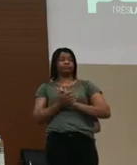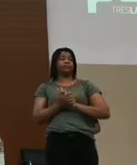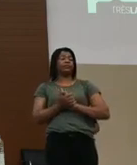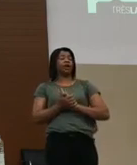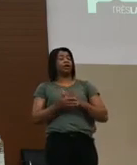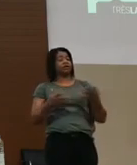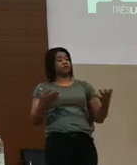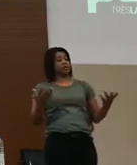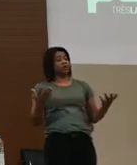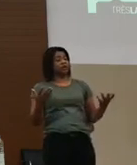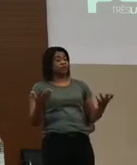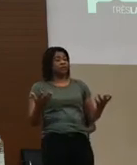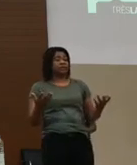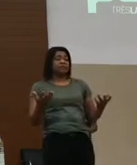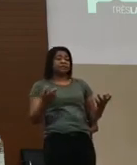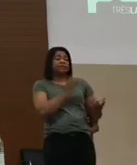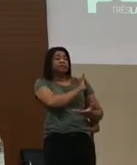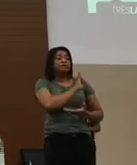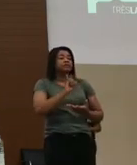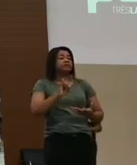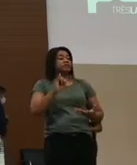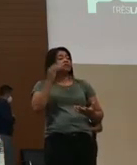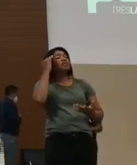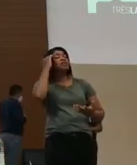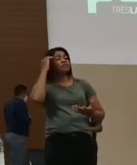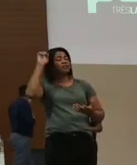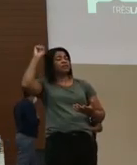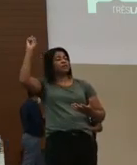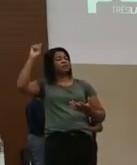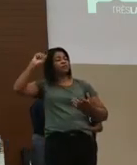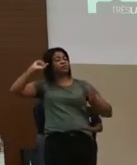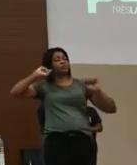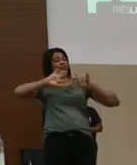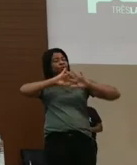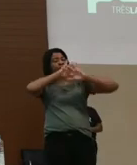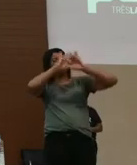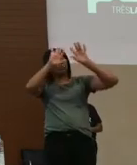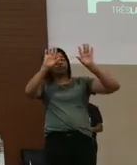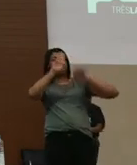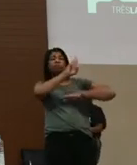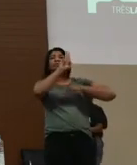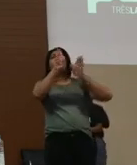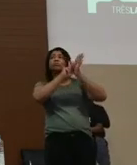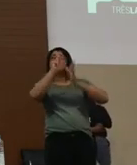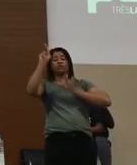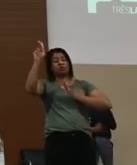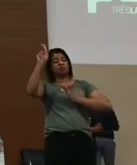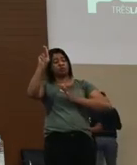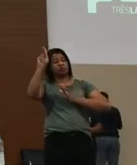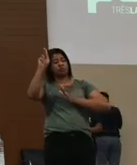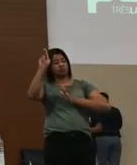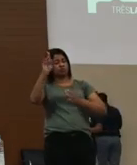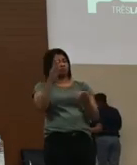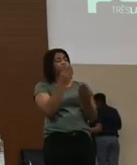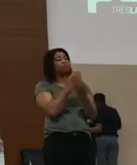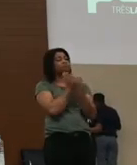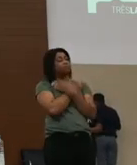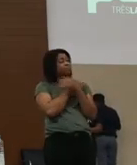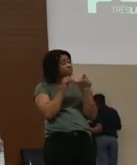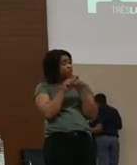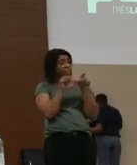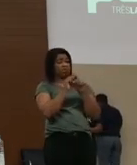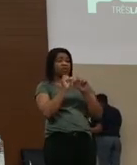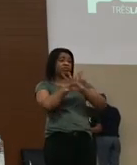Se você entender que Deus pode glorificar o nome dele, até mesmo na morte,